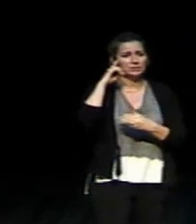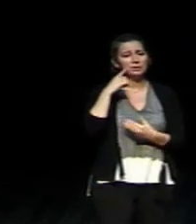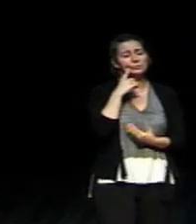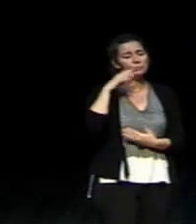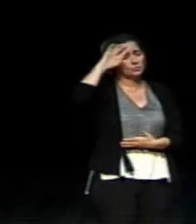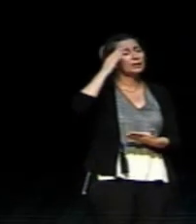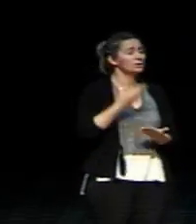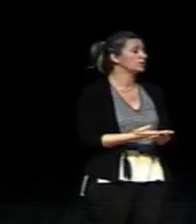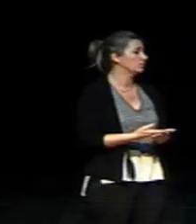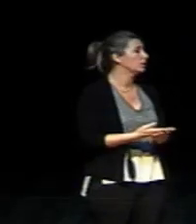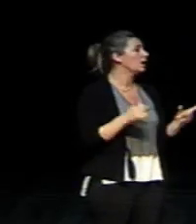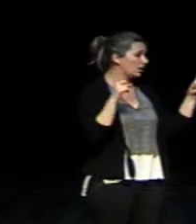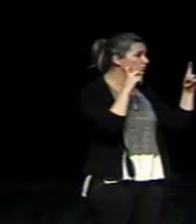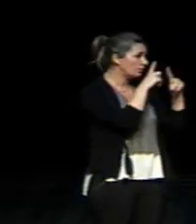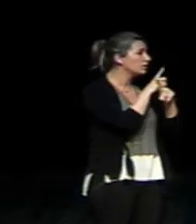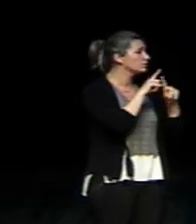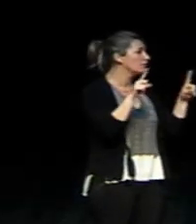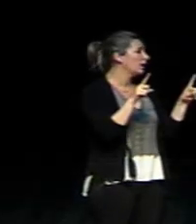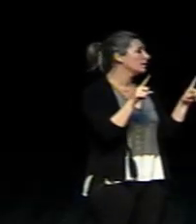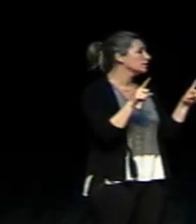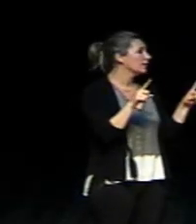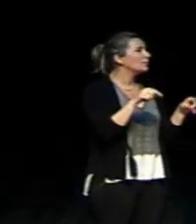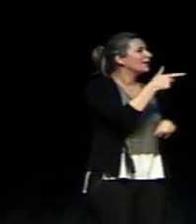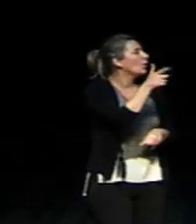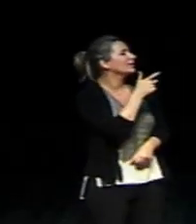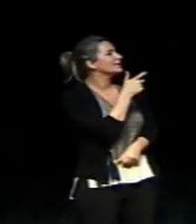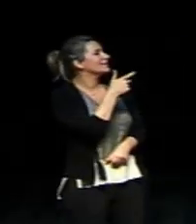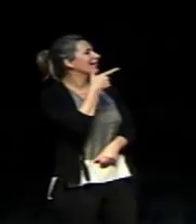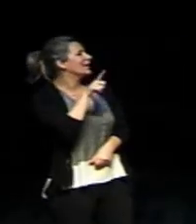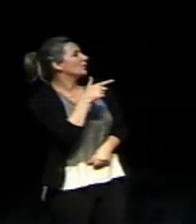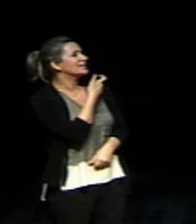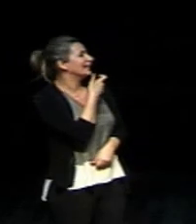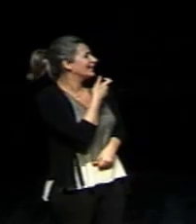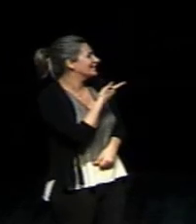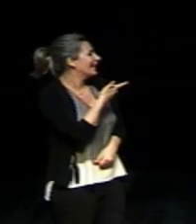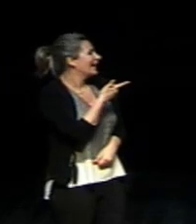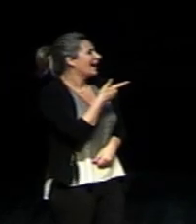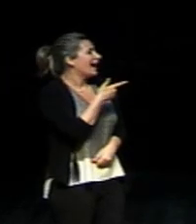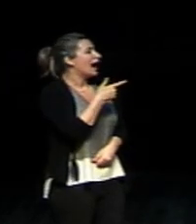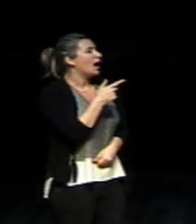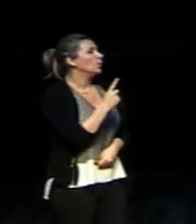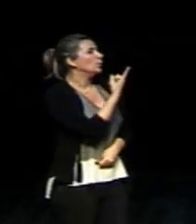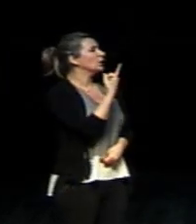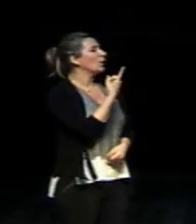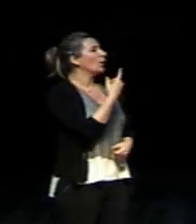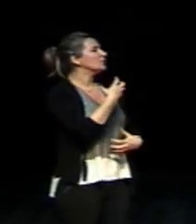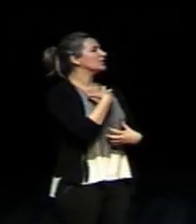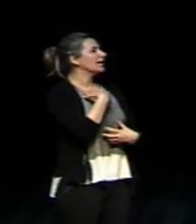essa interação fora, porque somente o ensino dentro da sala de aula não vai propiciar essa fluência para esse aluno, e